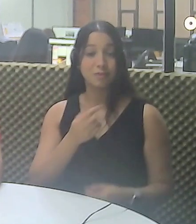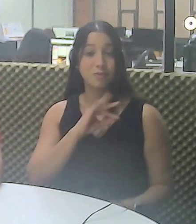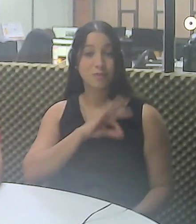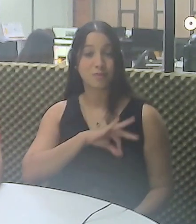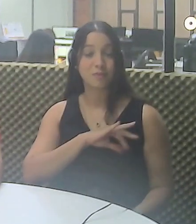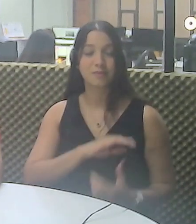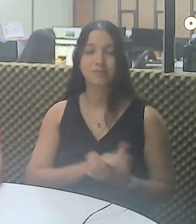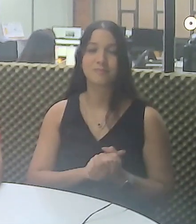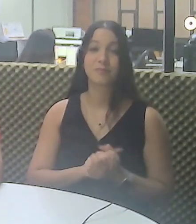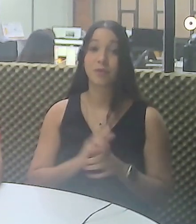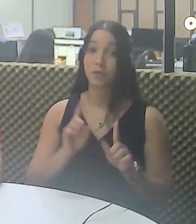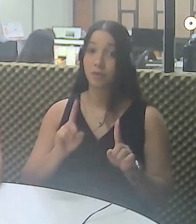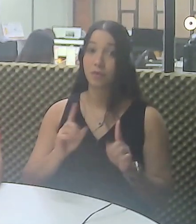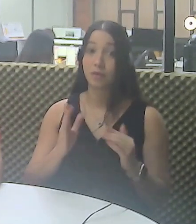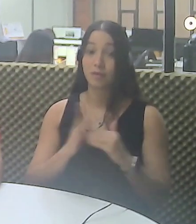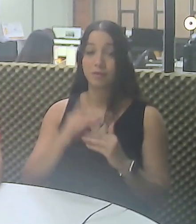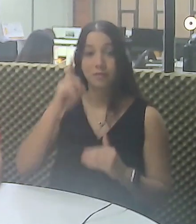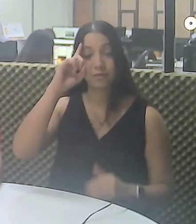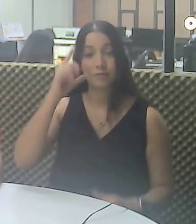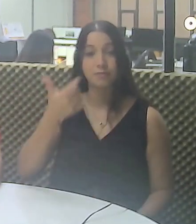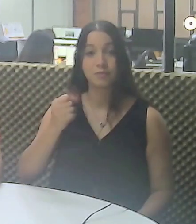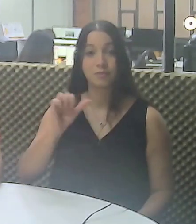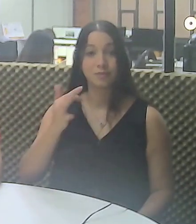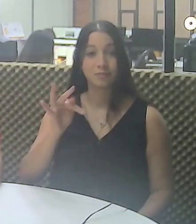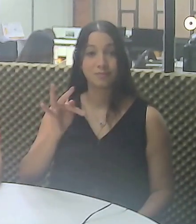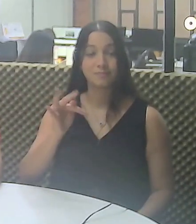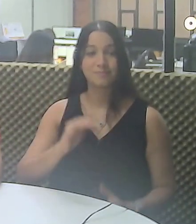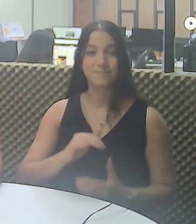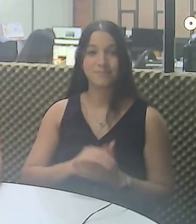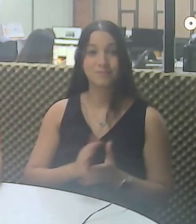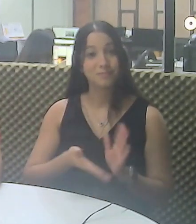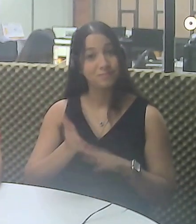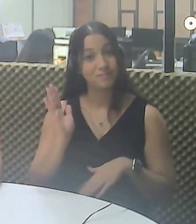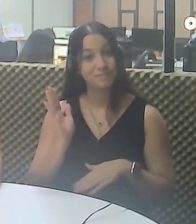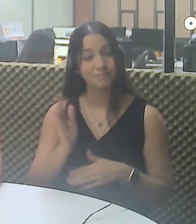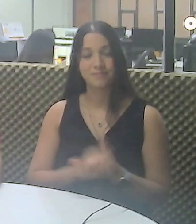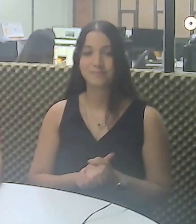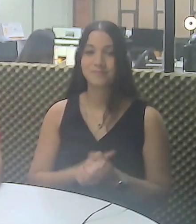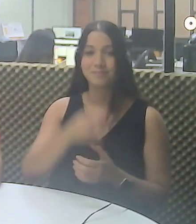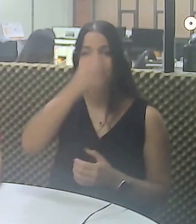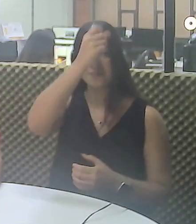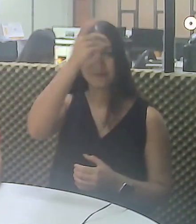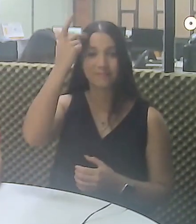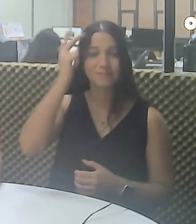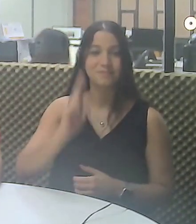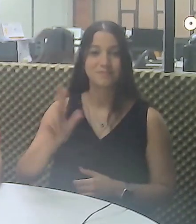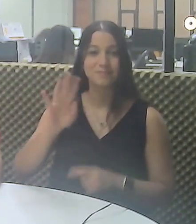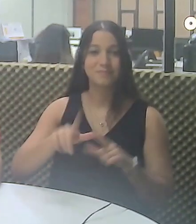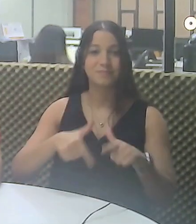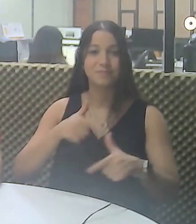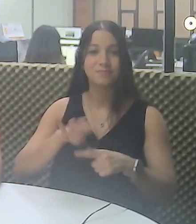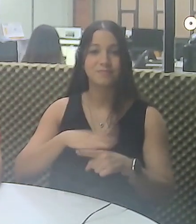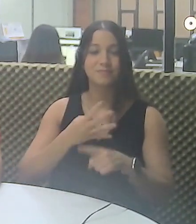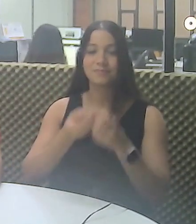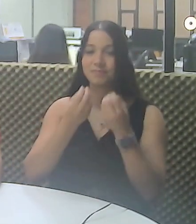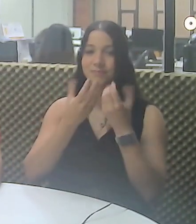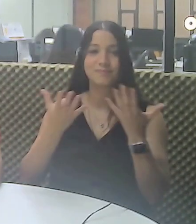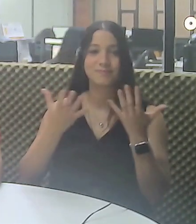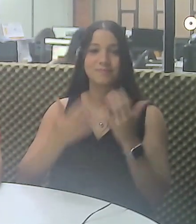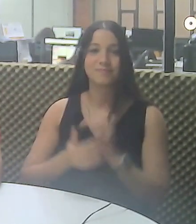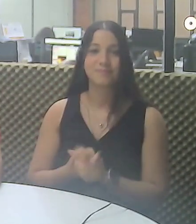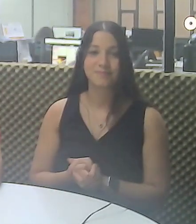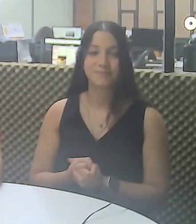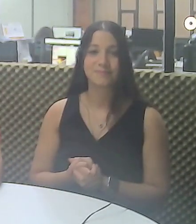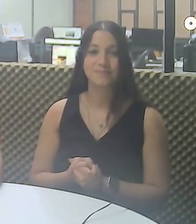para folia. Mas ó, é só até 28 de fevereiro. Partiu? Prefeitura de Uberlândia. fazer mais, fazer